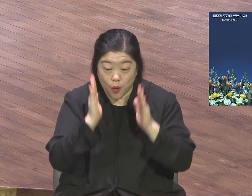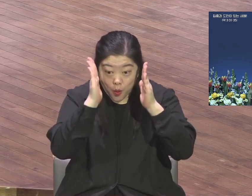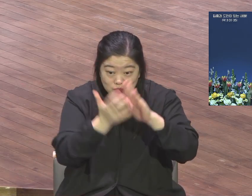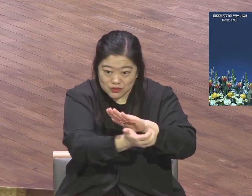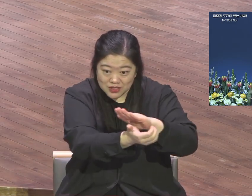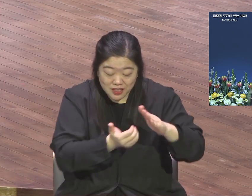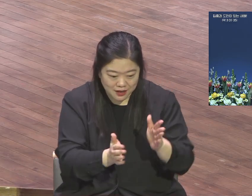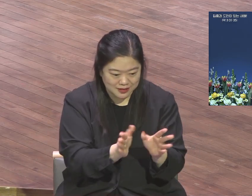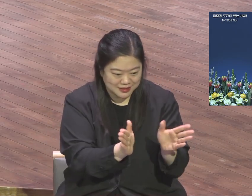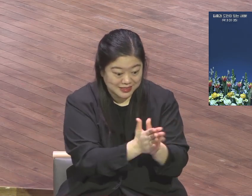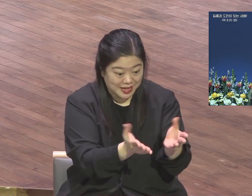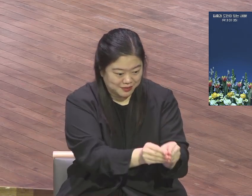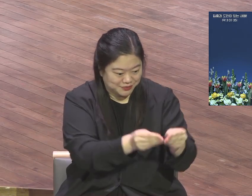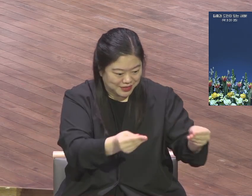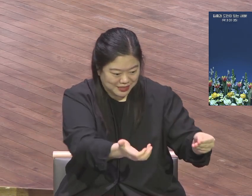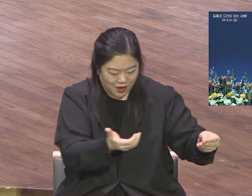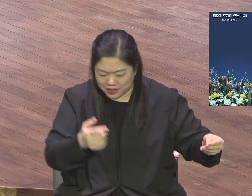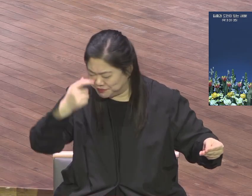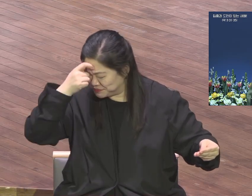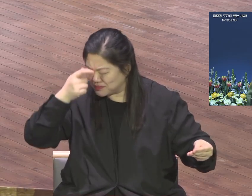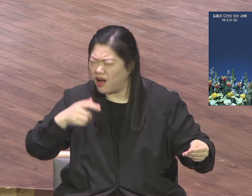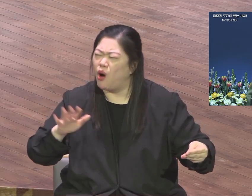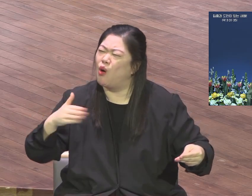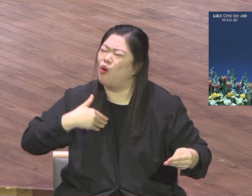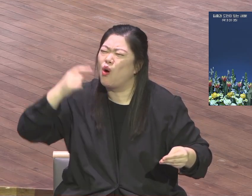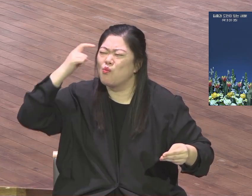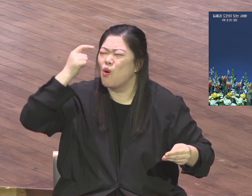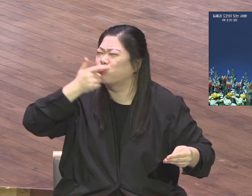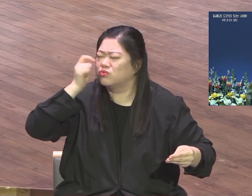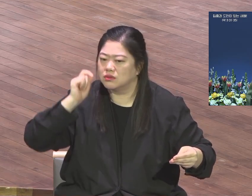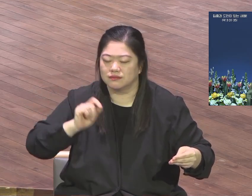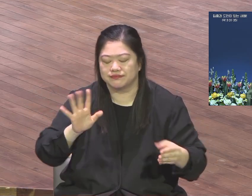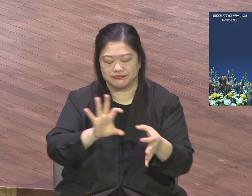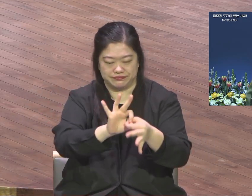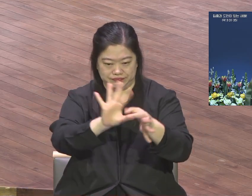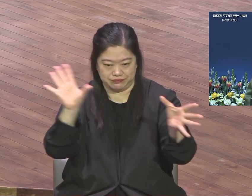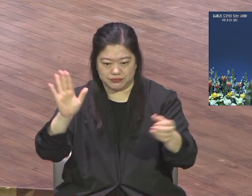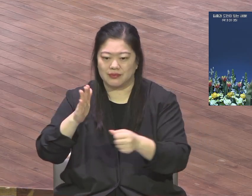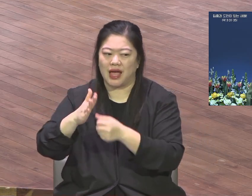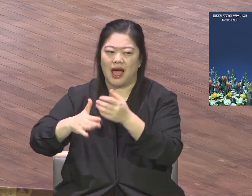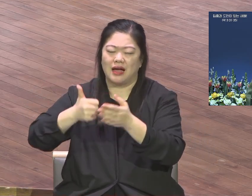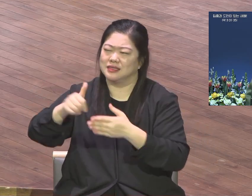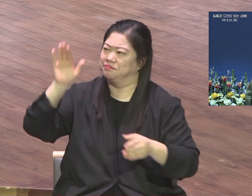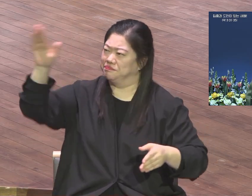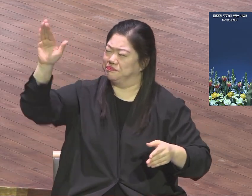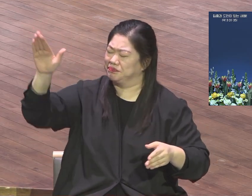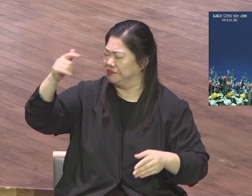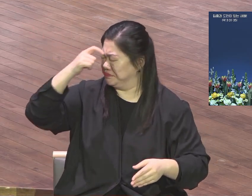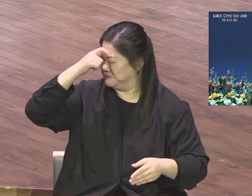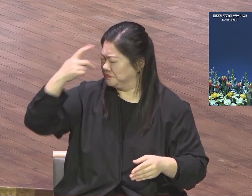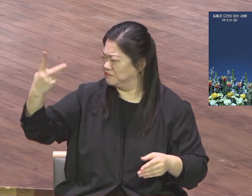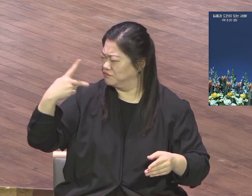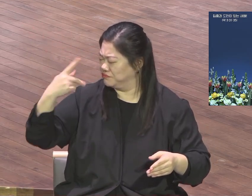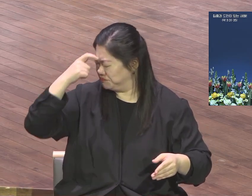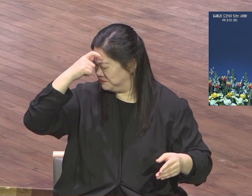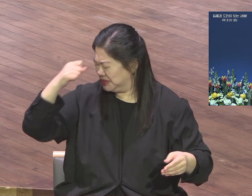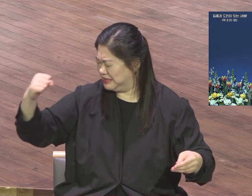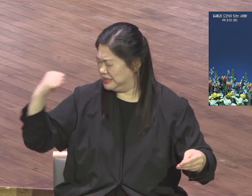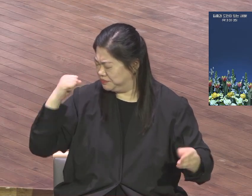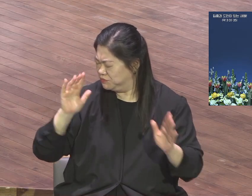때는 머리가 별로 안 좋은 머리로 태어났다 할지라도 기도하니까 하나님 지혜가 부자를 구해주시고 우수지 하신 하나님께